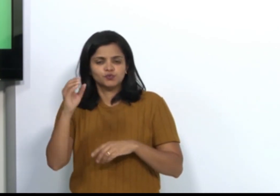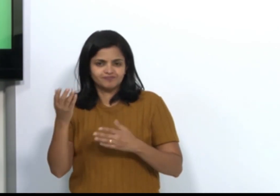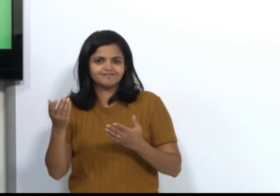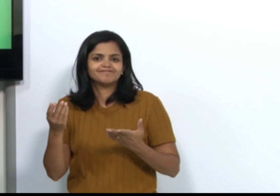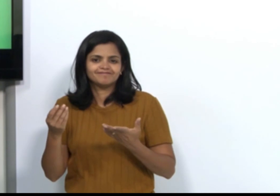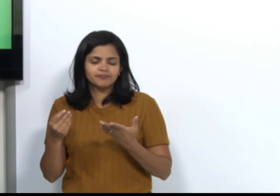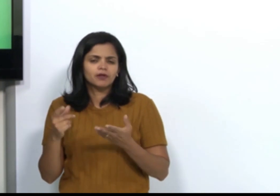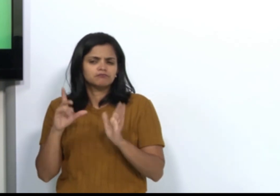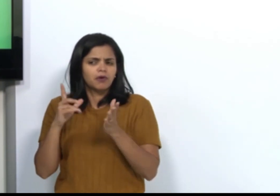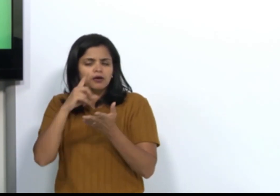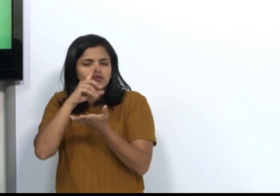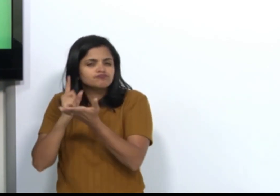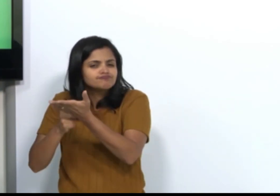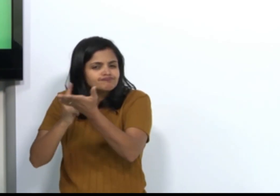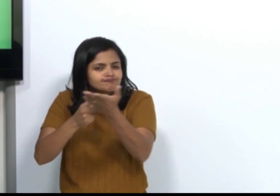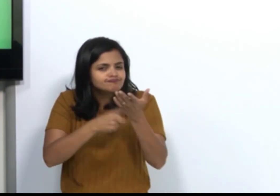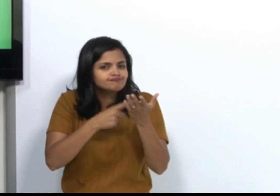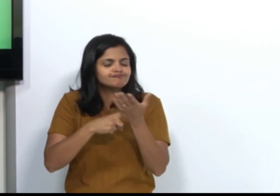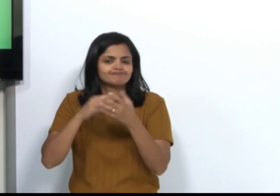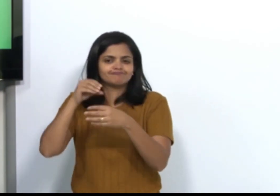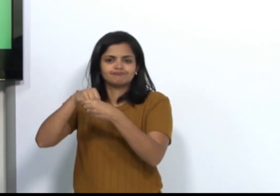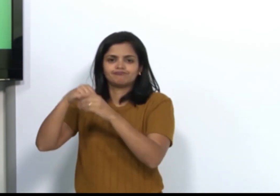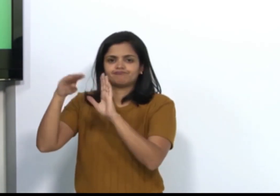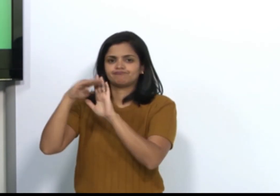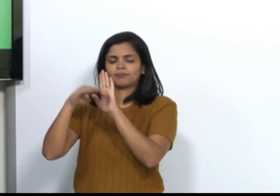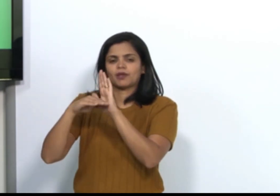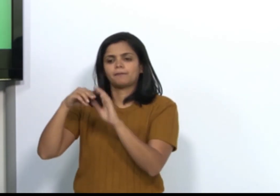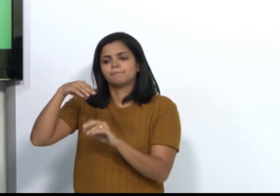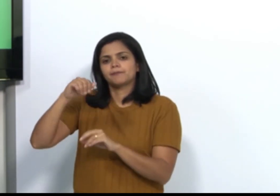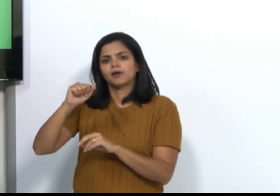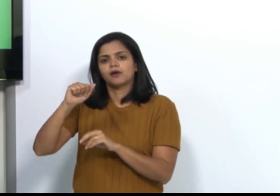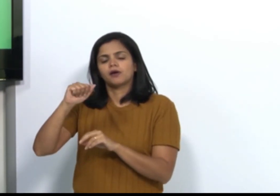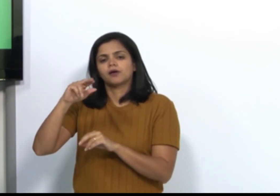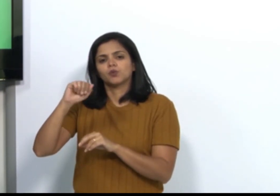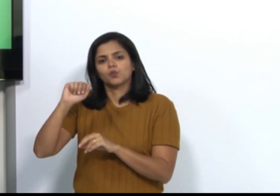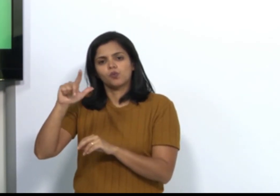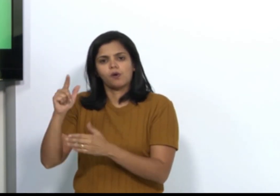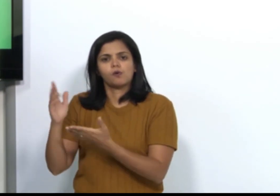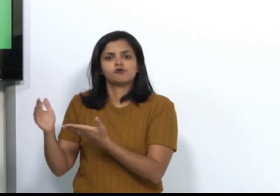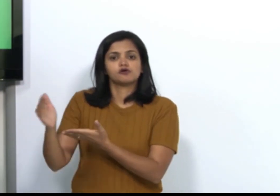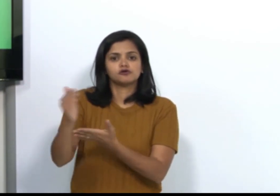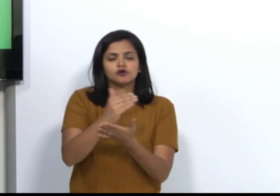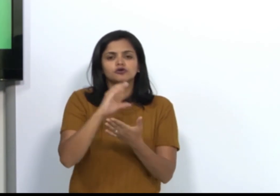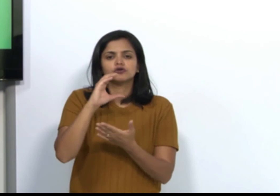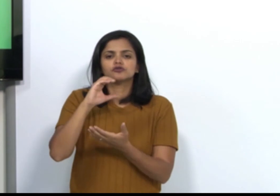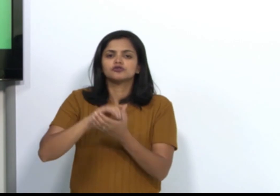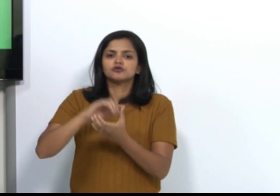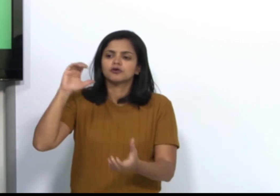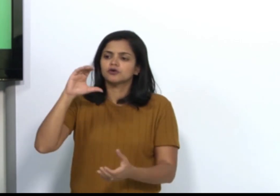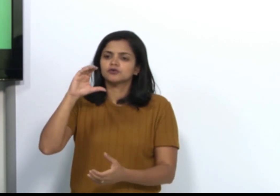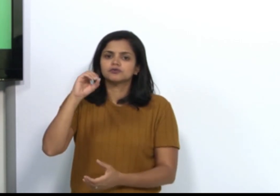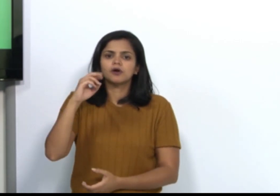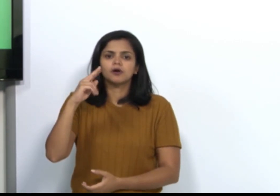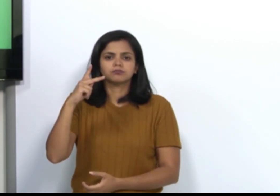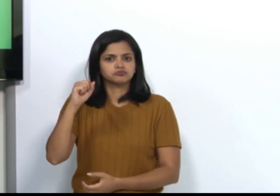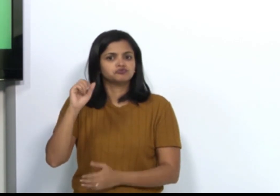eu preciso colocar este símbolo e mais a palavra na frente. Então, são convenções, regras